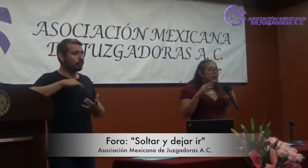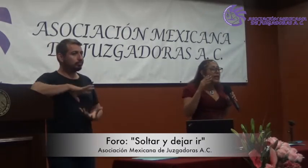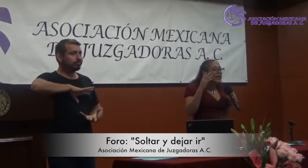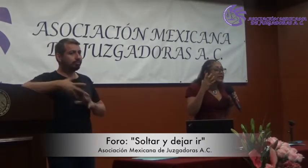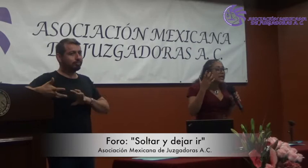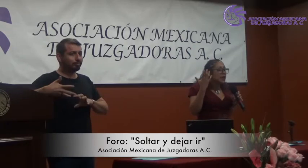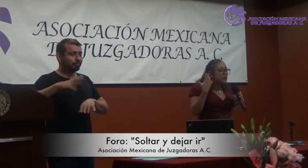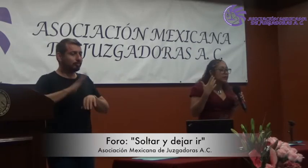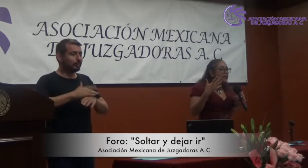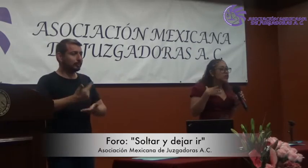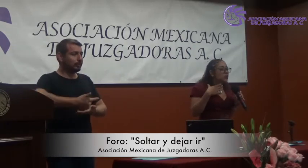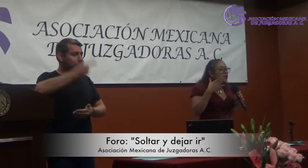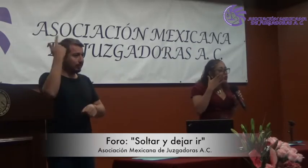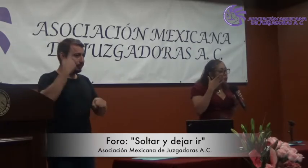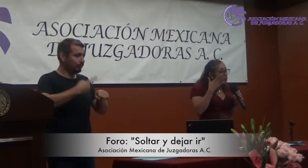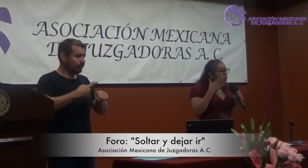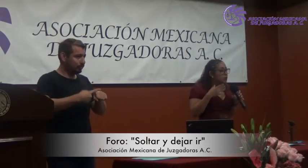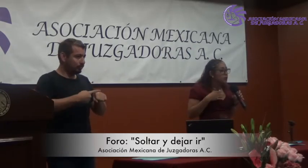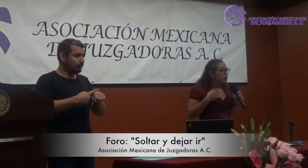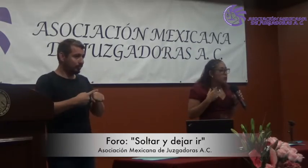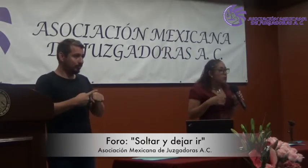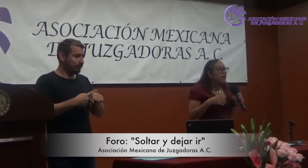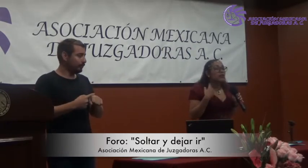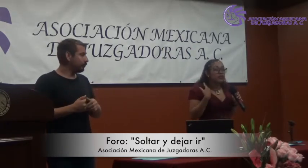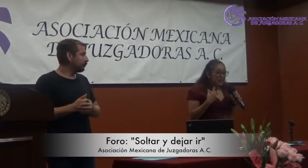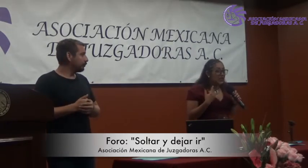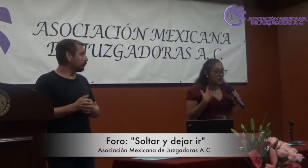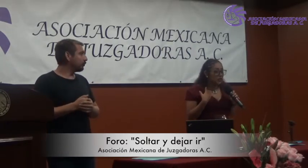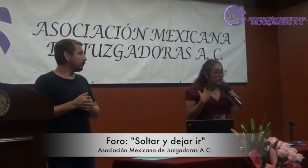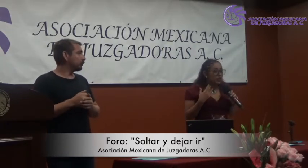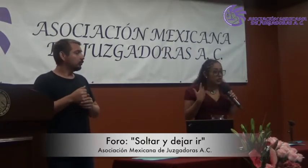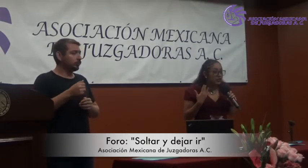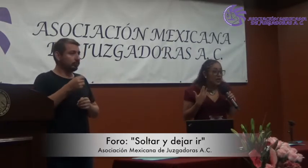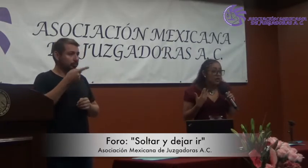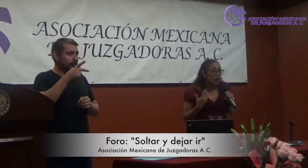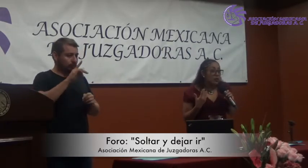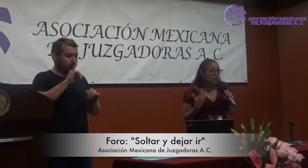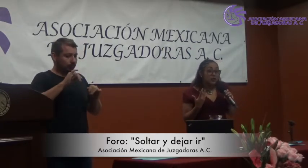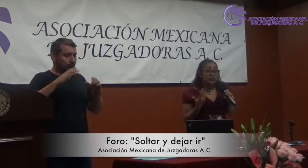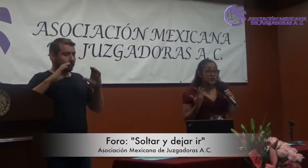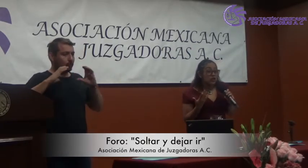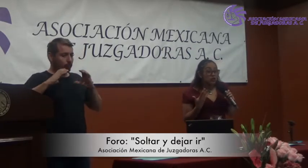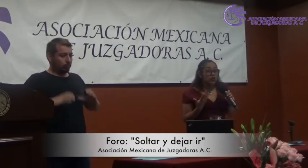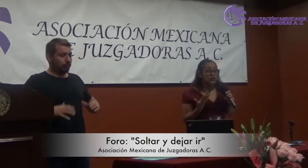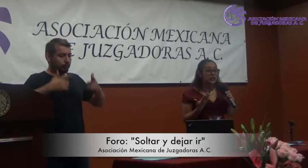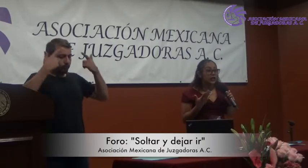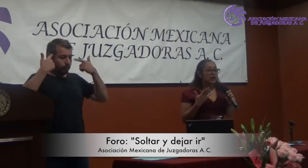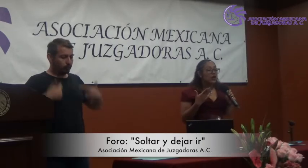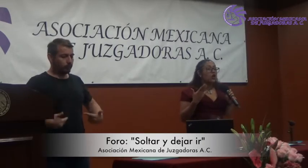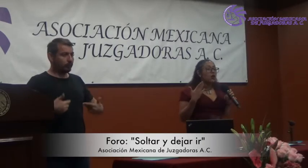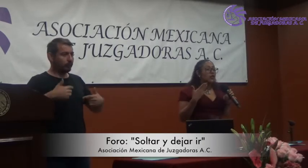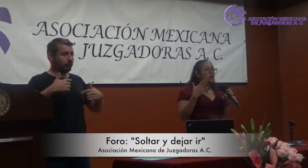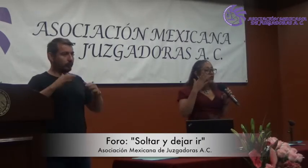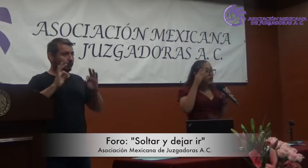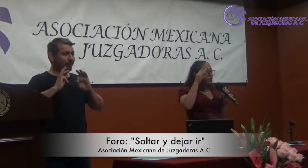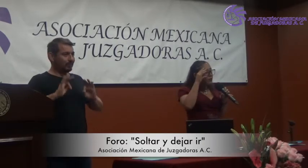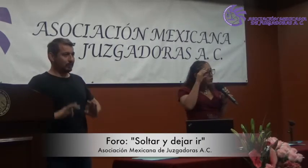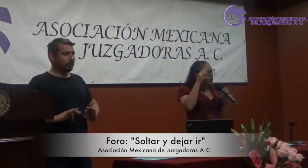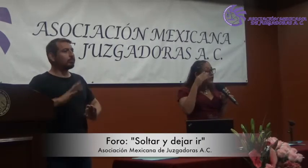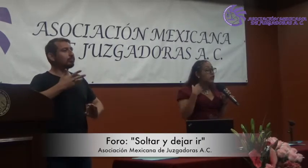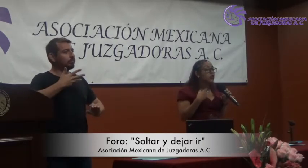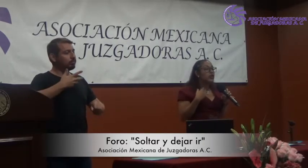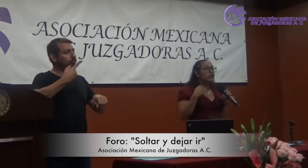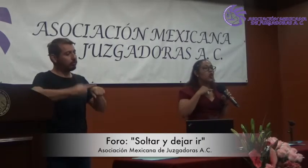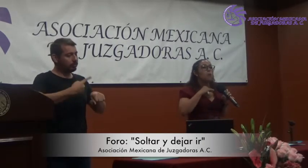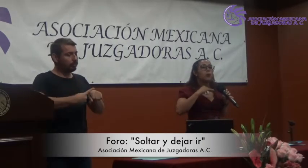del poder que ejerce la mente sobre su cuerpo. Pero sí es físico, sí tiene una manifestación física. Cuando una